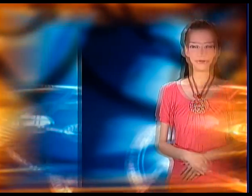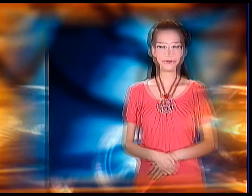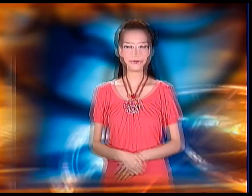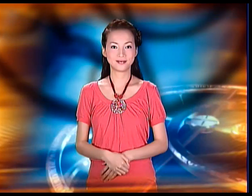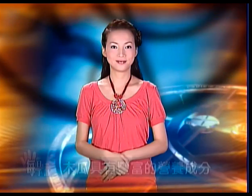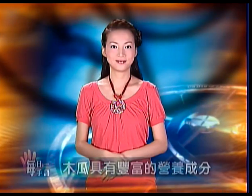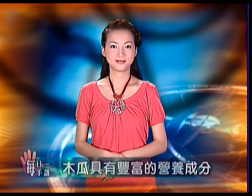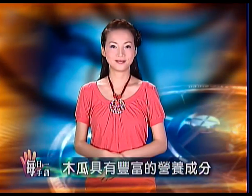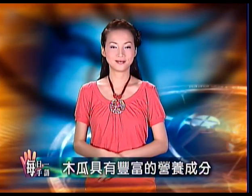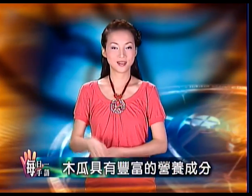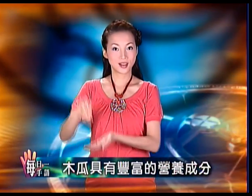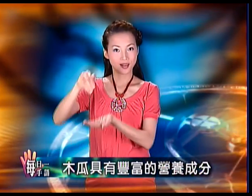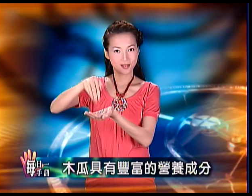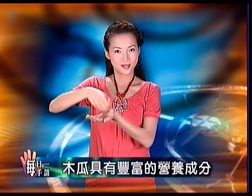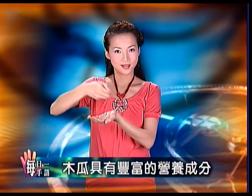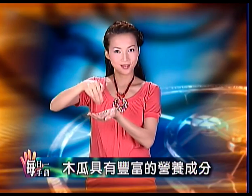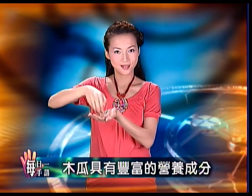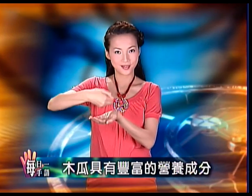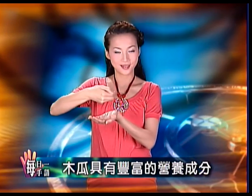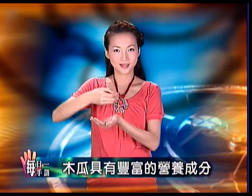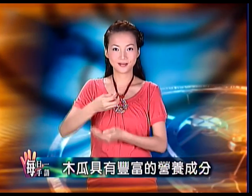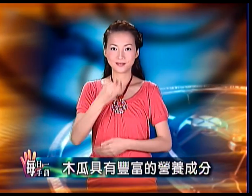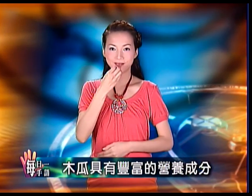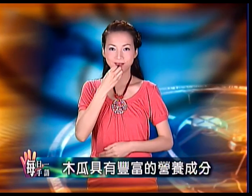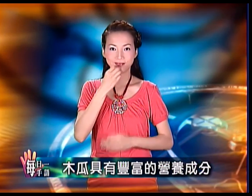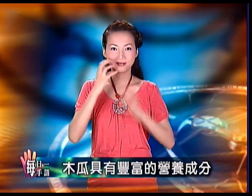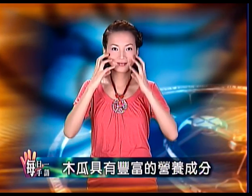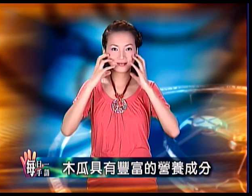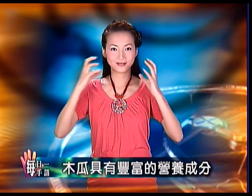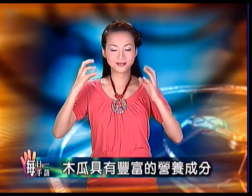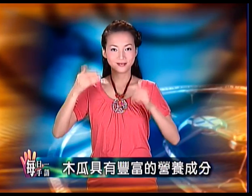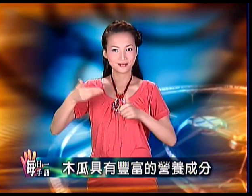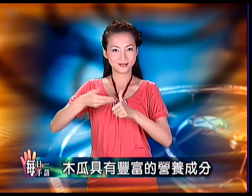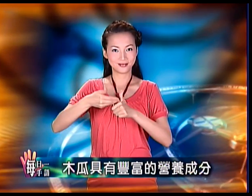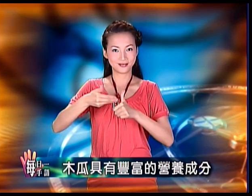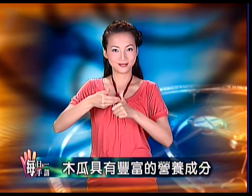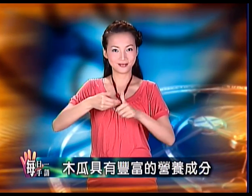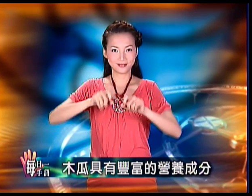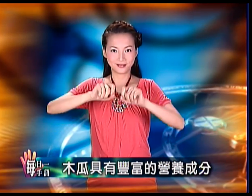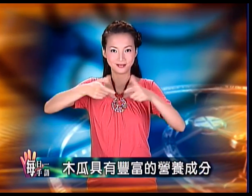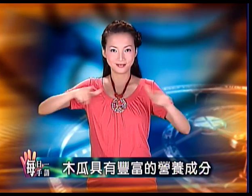了。木瓜具有丰富的营养成分。